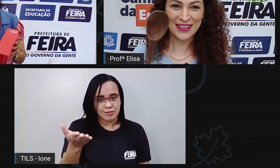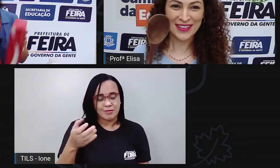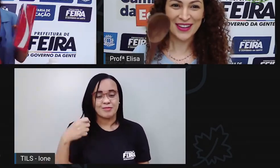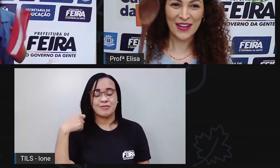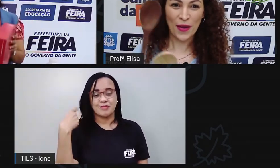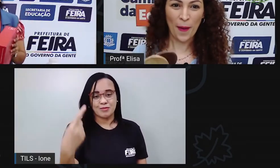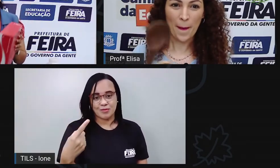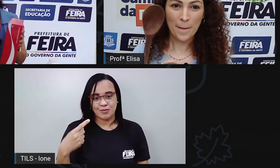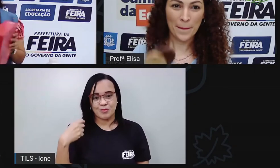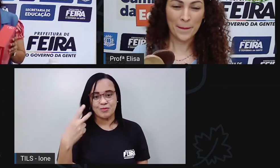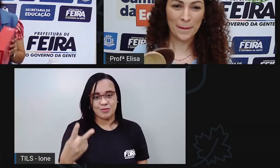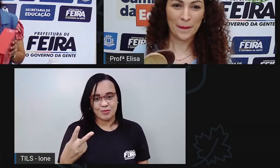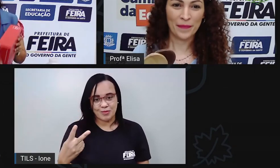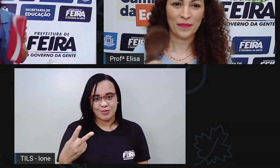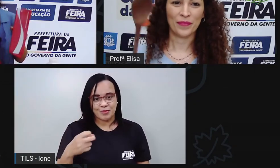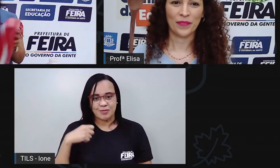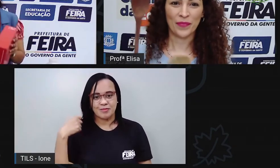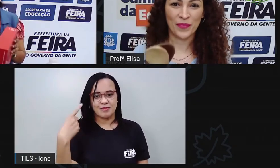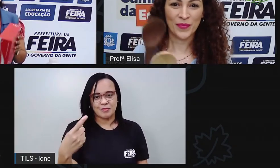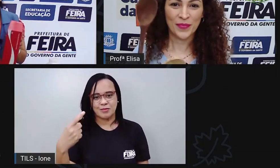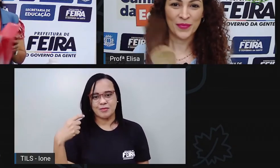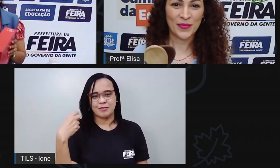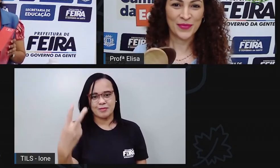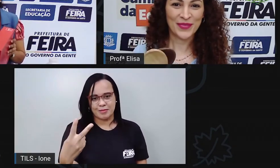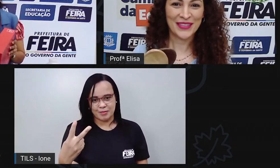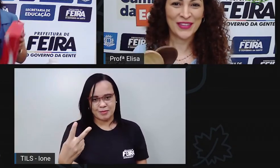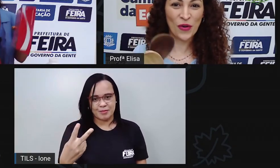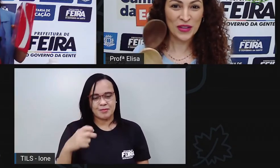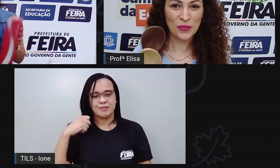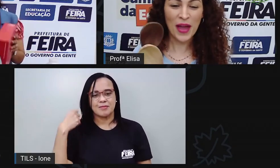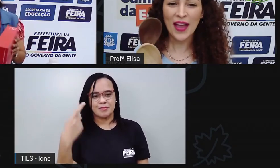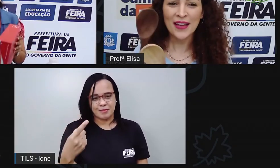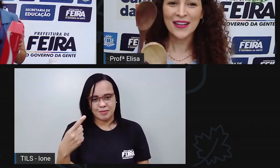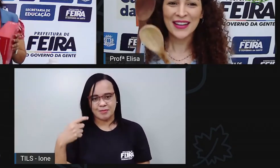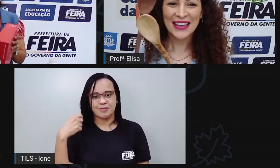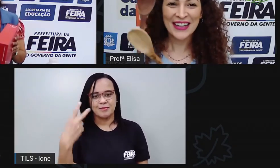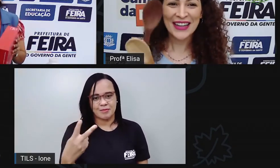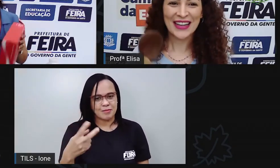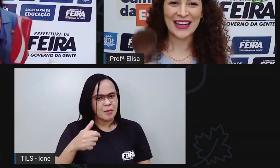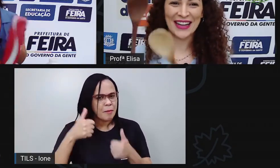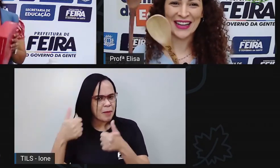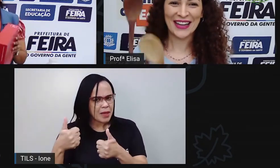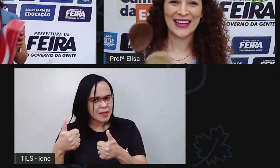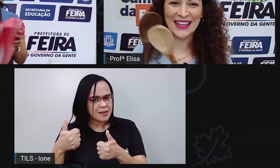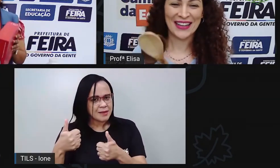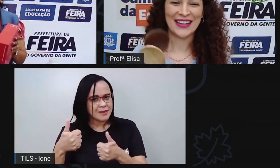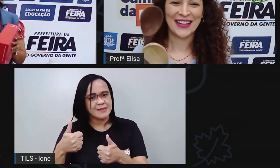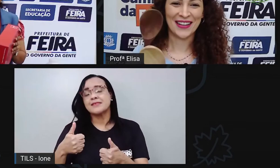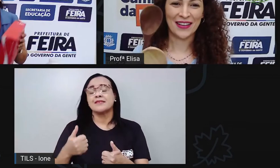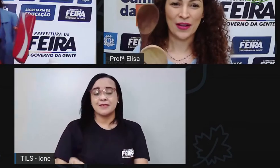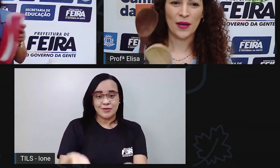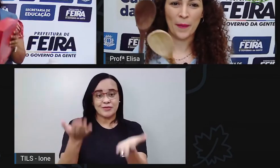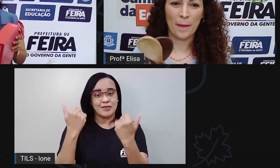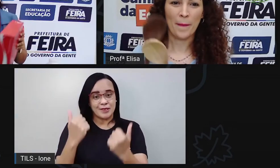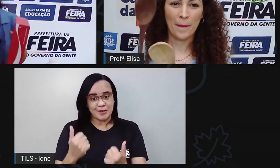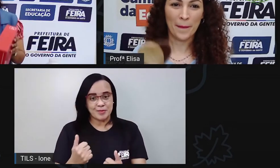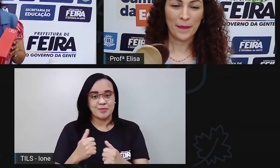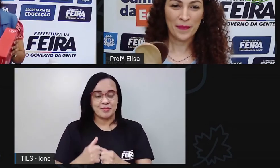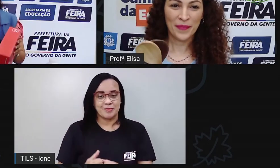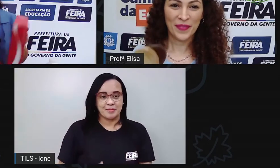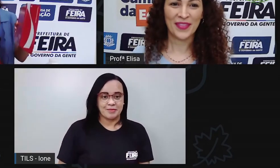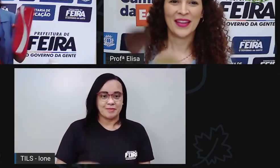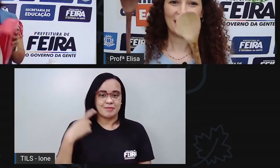Um, dois. Vamos lá? Tô indo bem? Vamos lá. Tá,